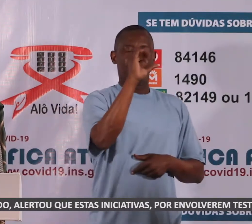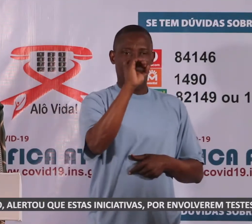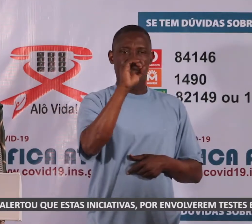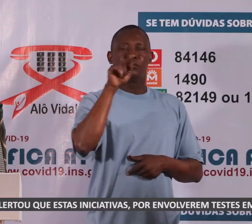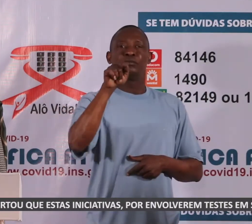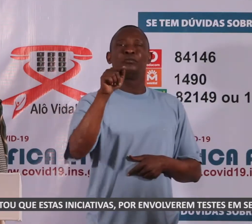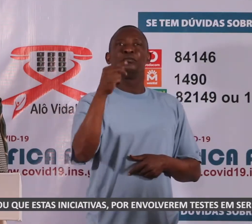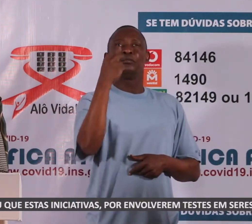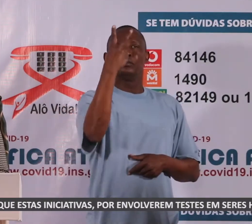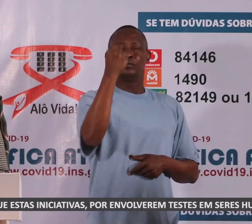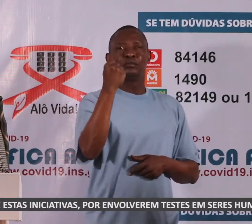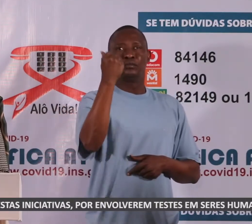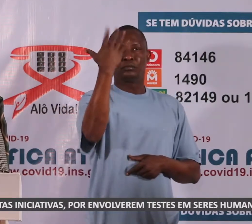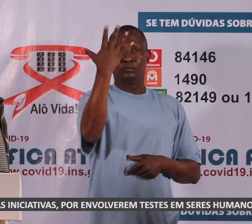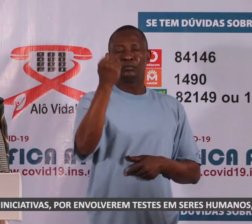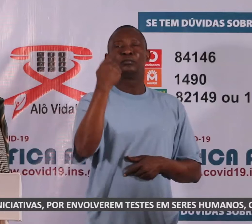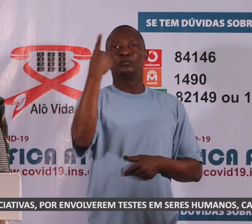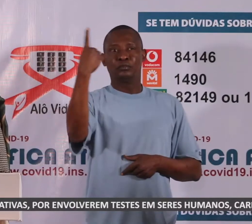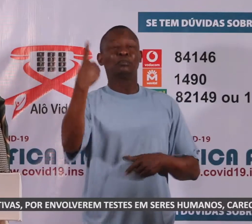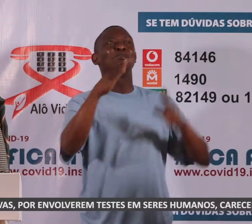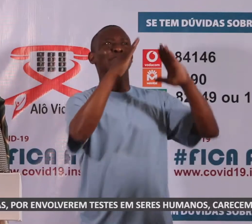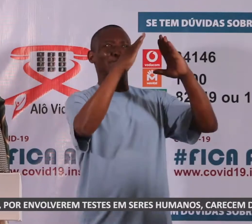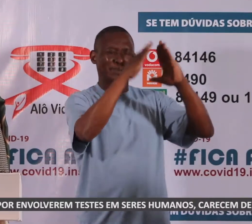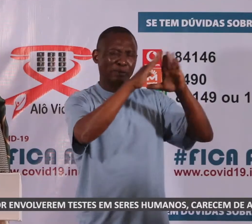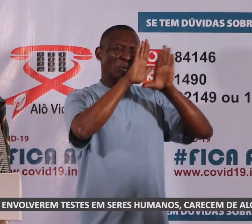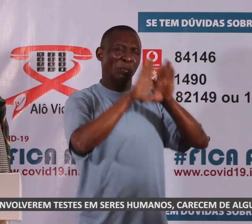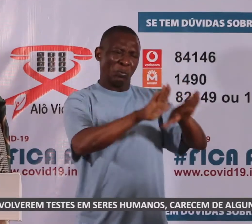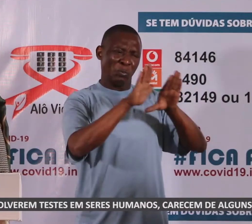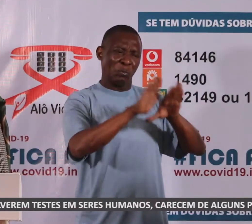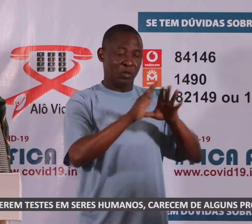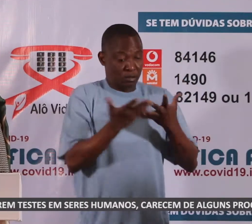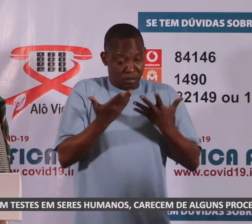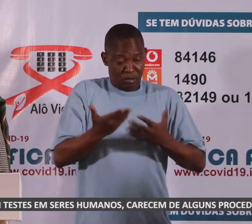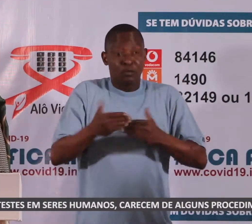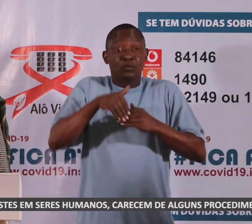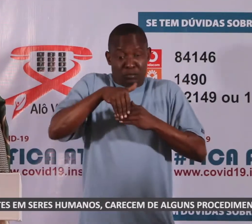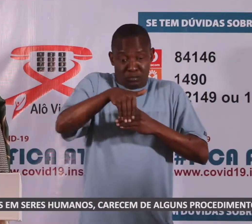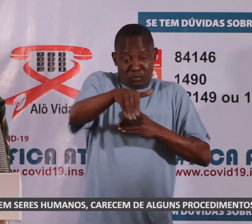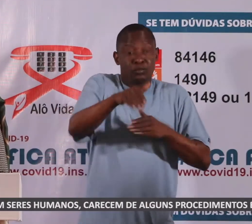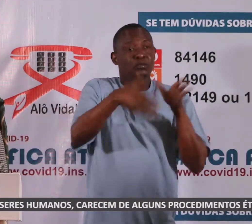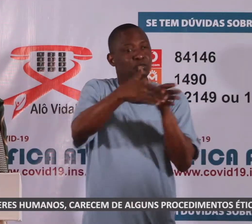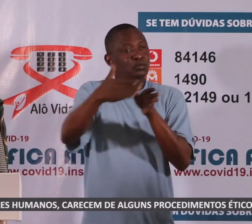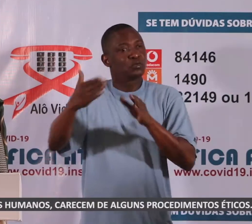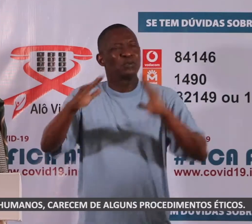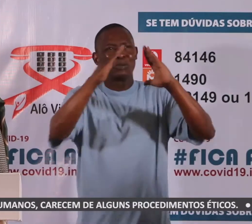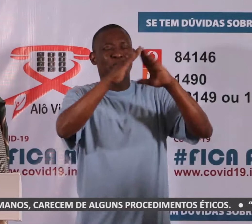20.251 ficaram em quarentena domiciliária e neste momento continuamos a seguir em quarentena domiciliária,